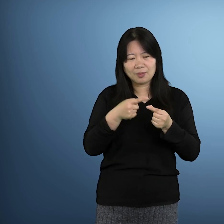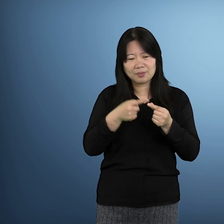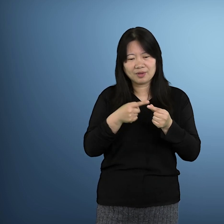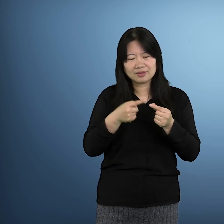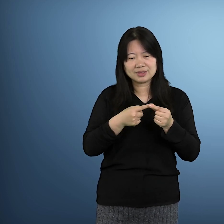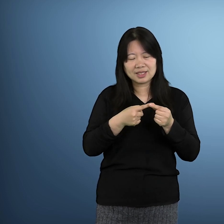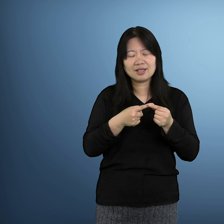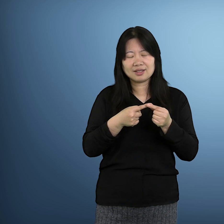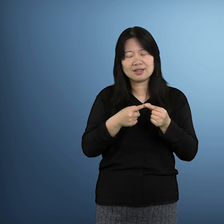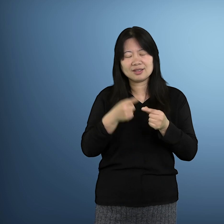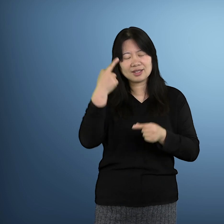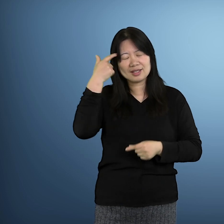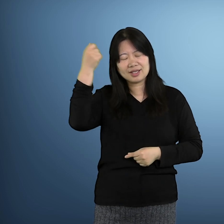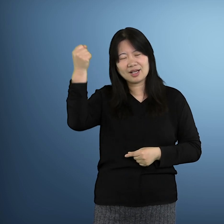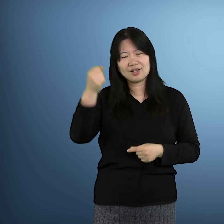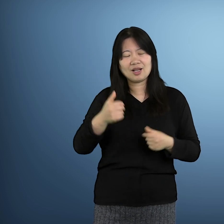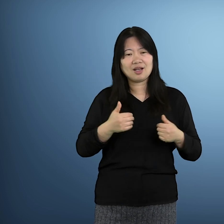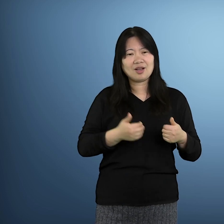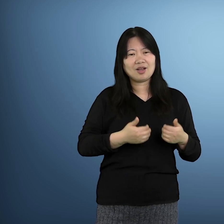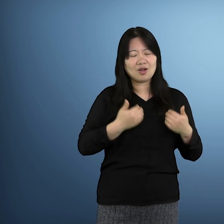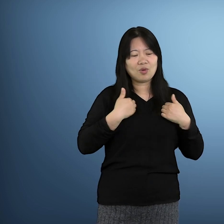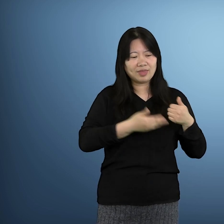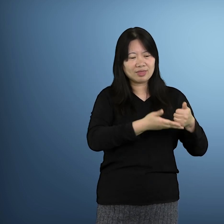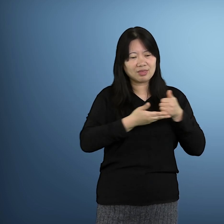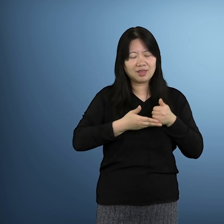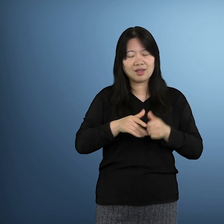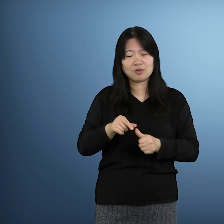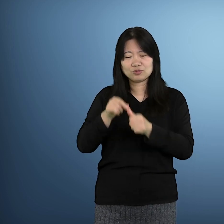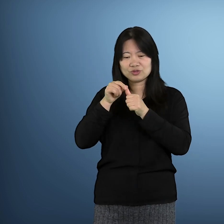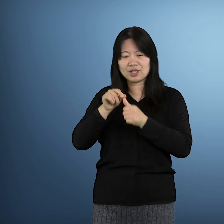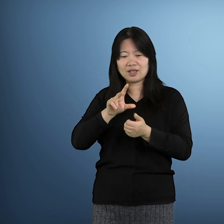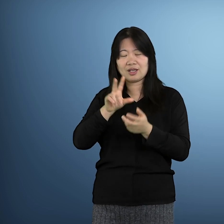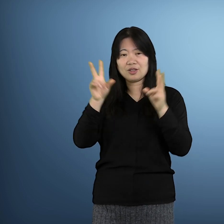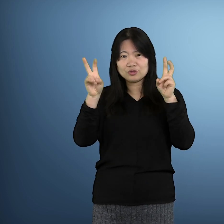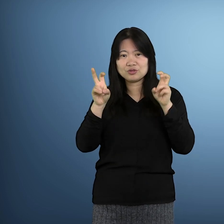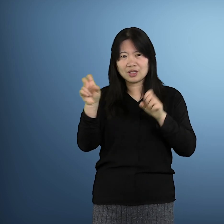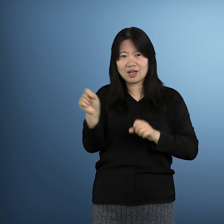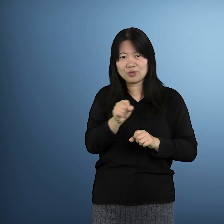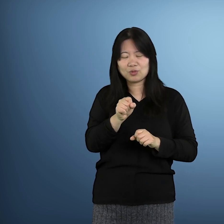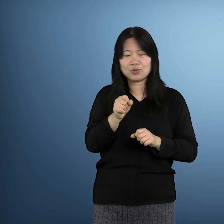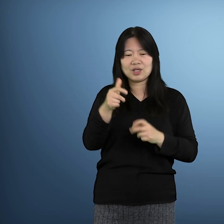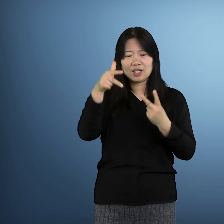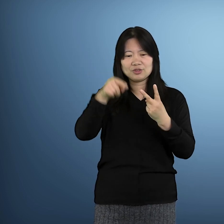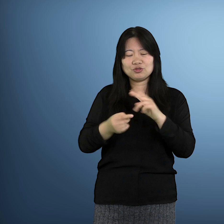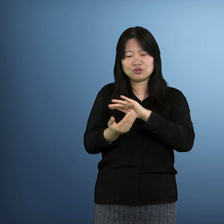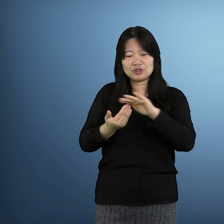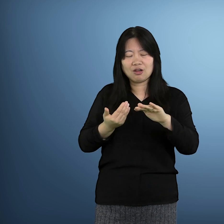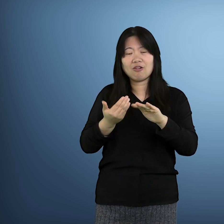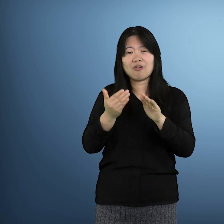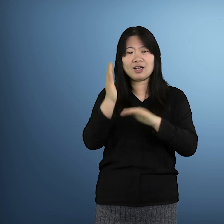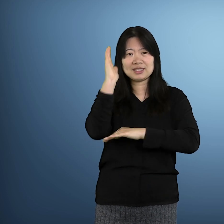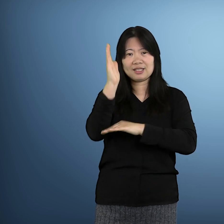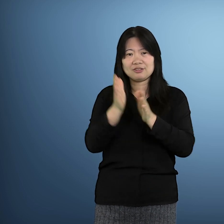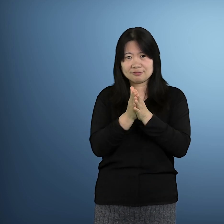인식입니다. 제가 환대와 구제라는 주제로 말씀을 2주 전에 시작하면서